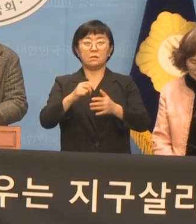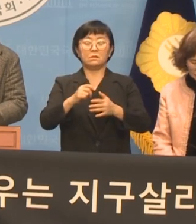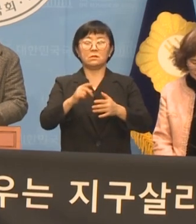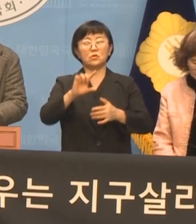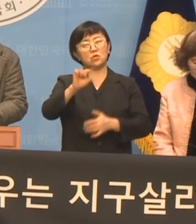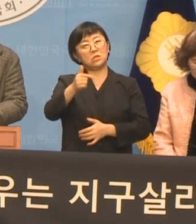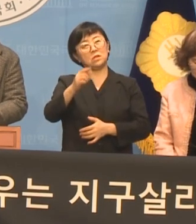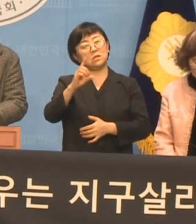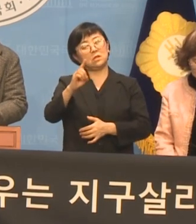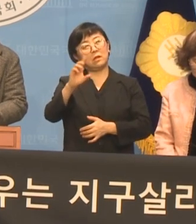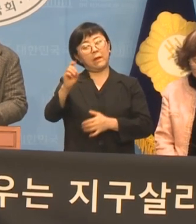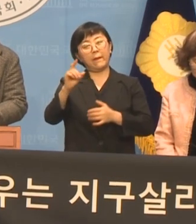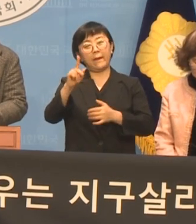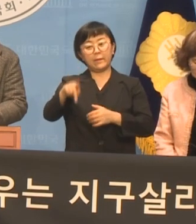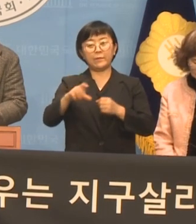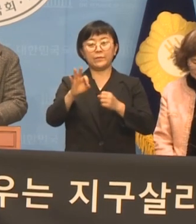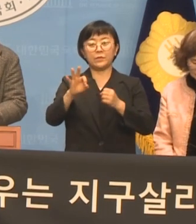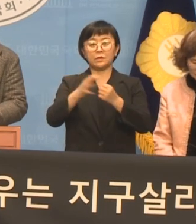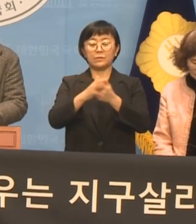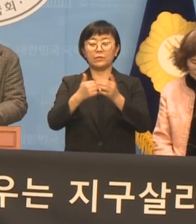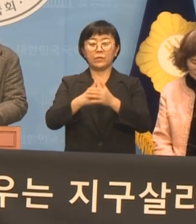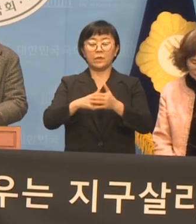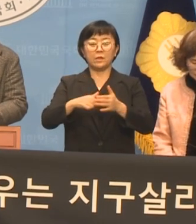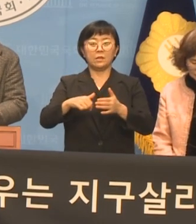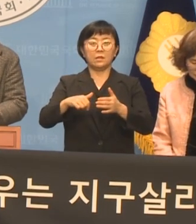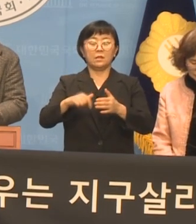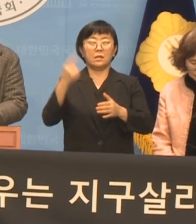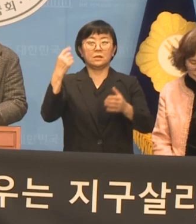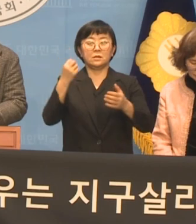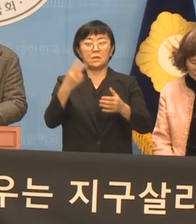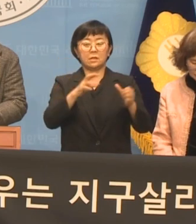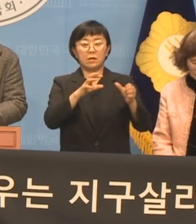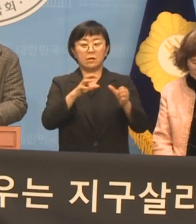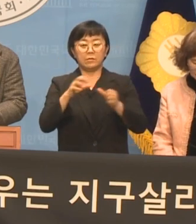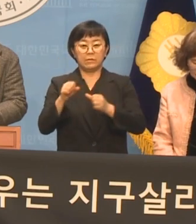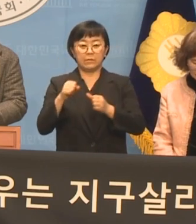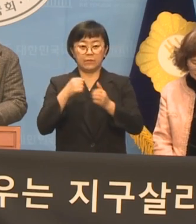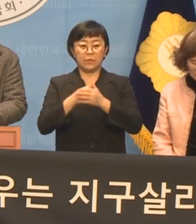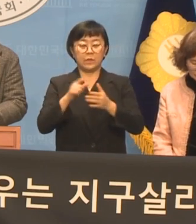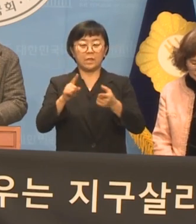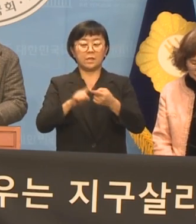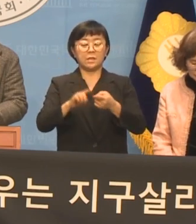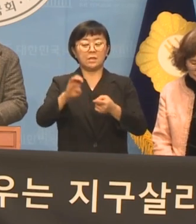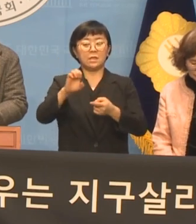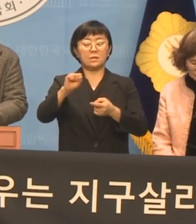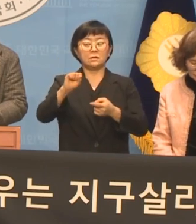GBF3030, 넷제로, 알리백, 플라스틱혁명, ESG,